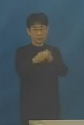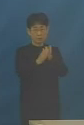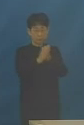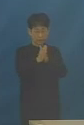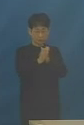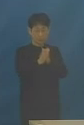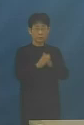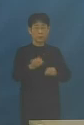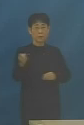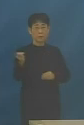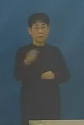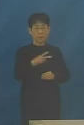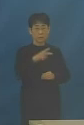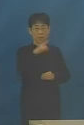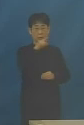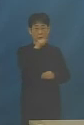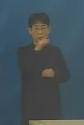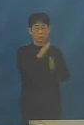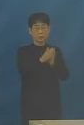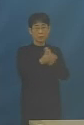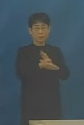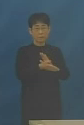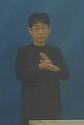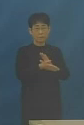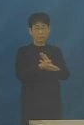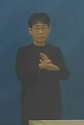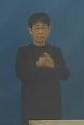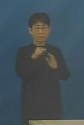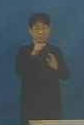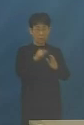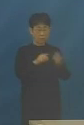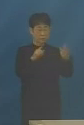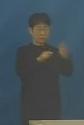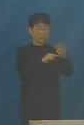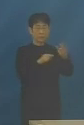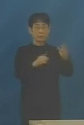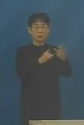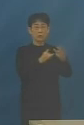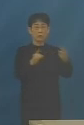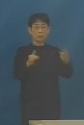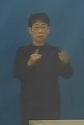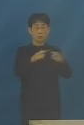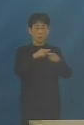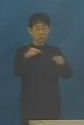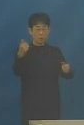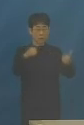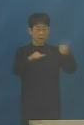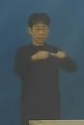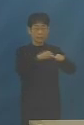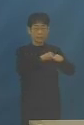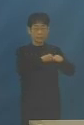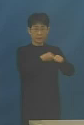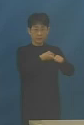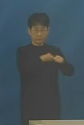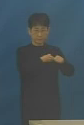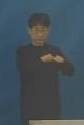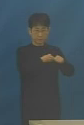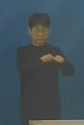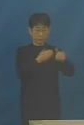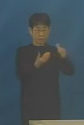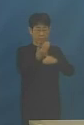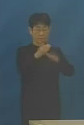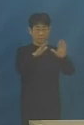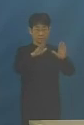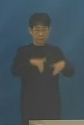まして本県選出の関係での3名の国会議員がこのたび誕生したわけでございます